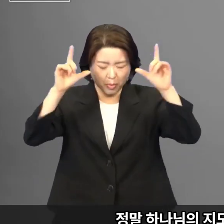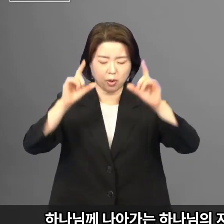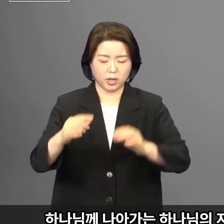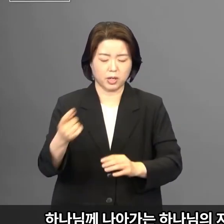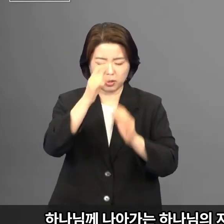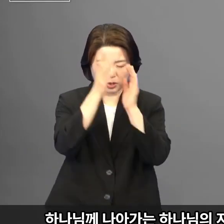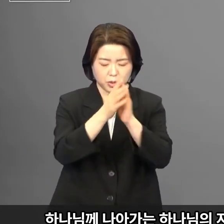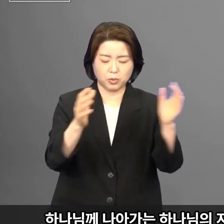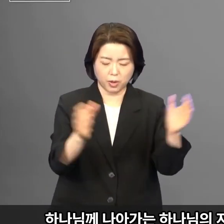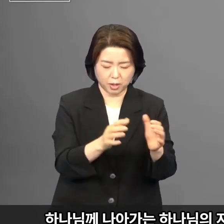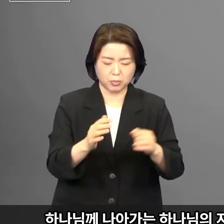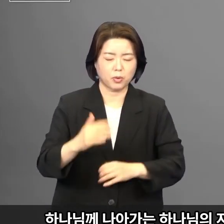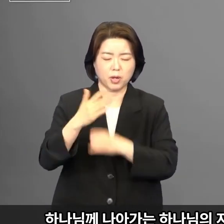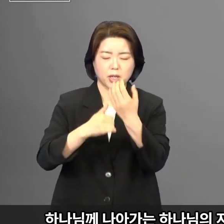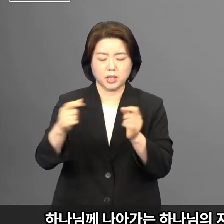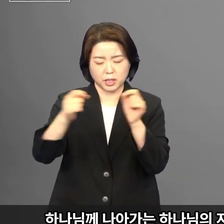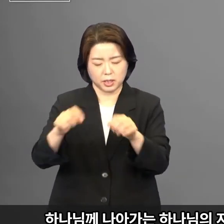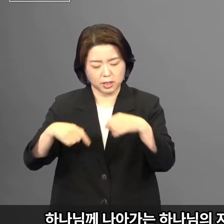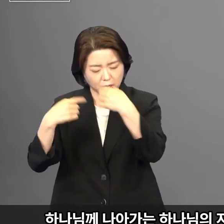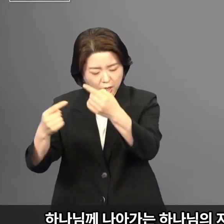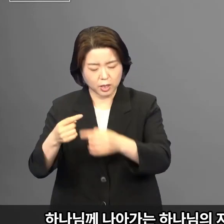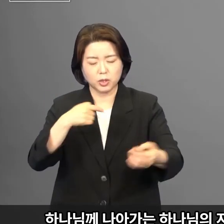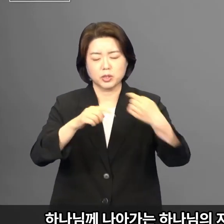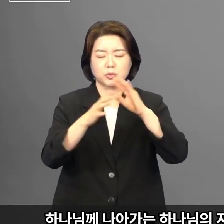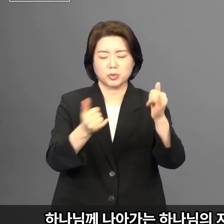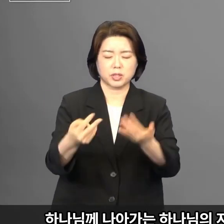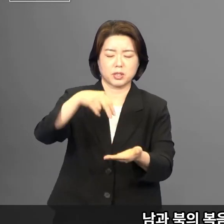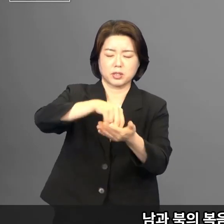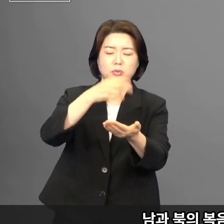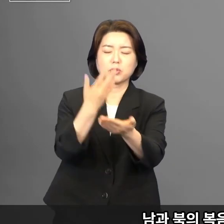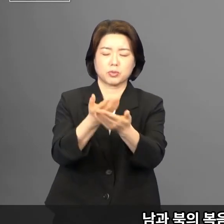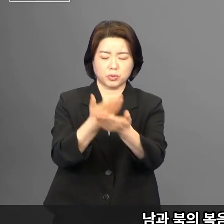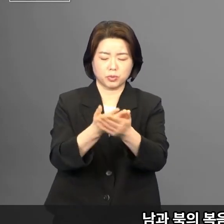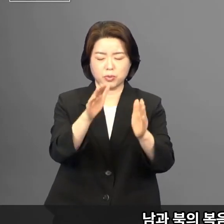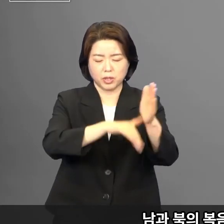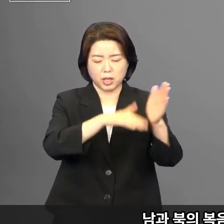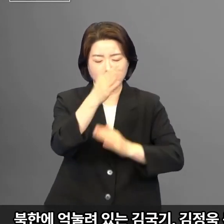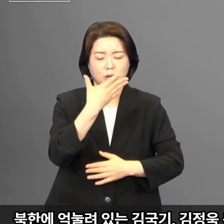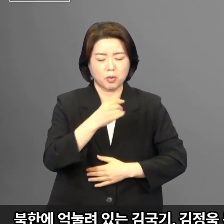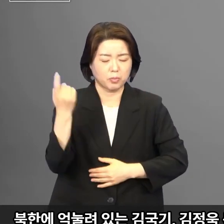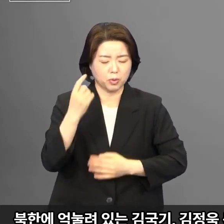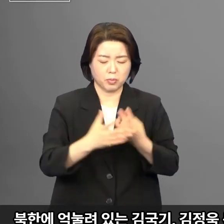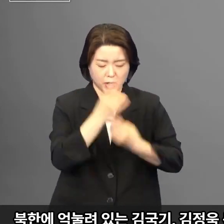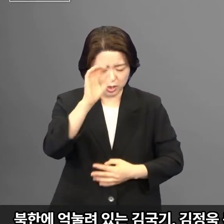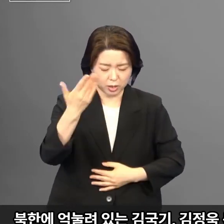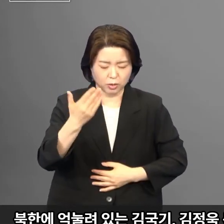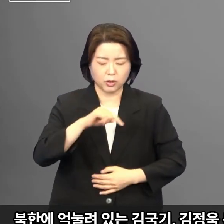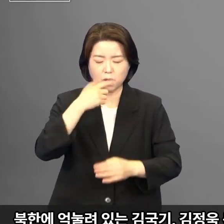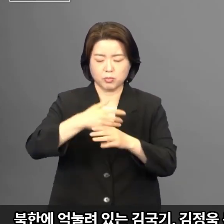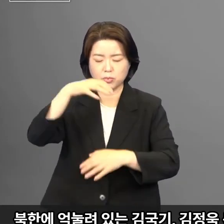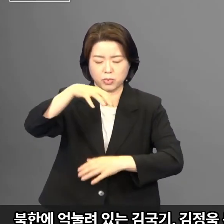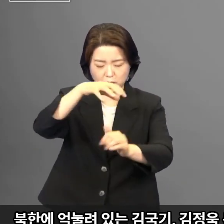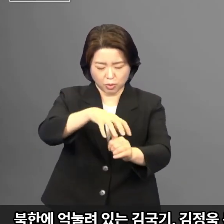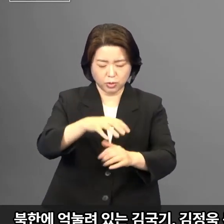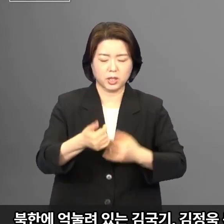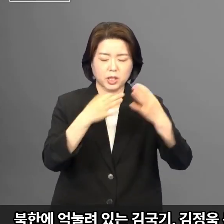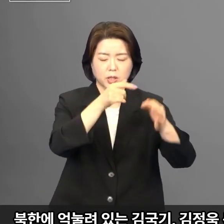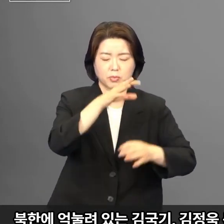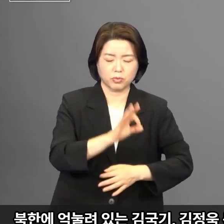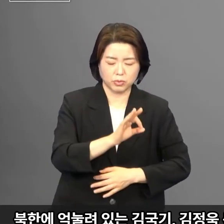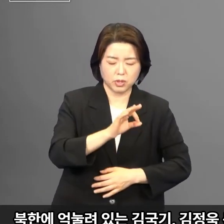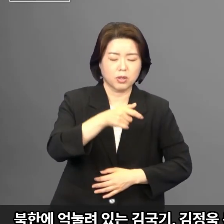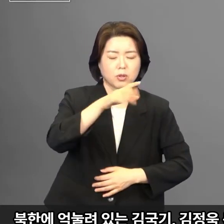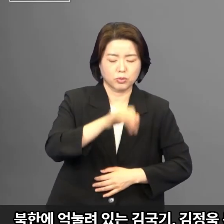기도하며 하나님께 나아가는 하나님 지도자들이 세워지게 하여 주시옵시고, 남과 북의 복음으로 하나 되어지며 북한에 엉글려 있는 김국규 김종윤 목사님,